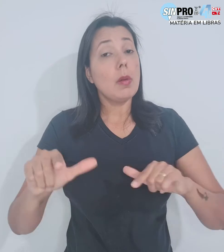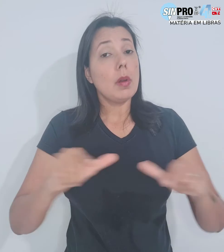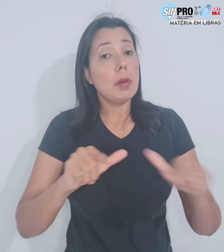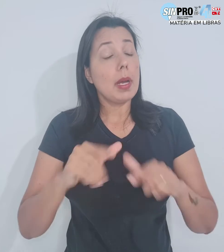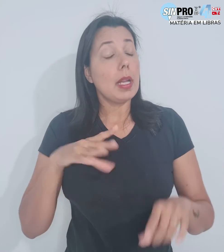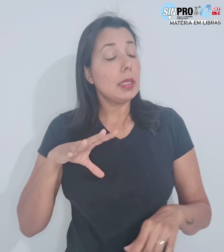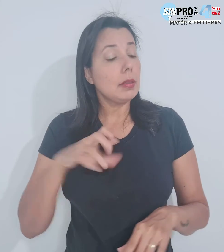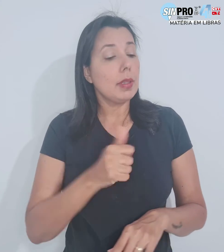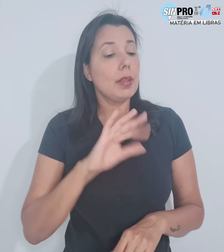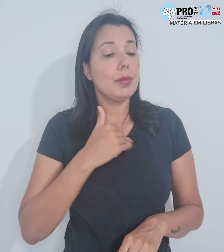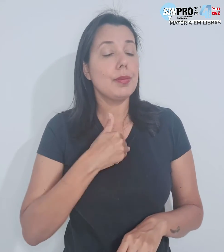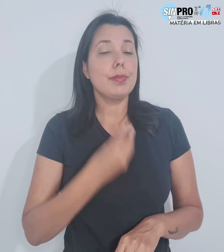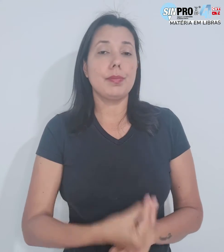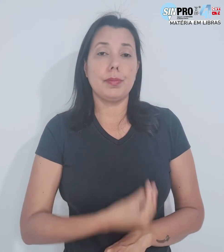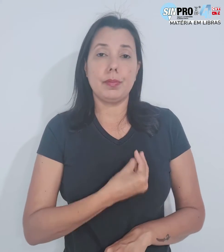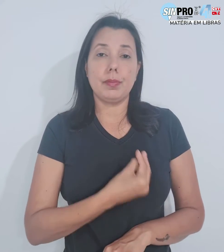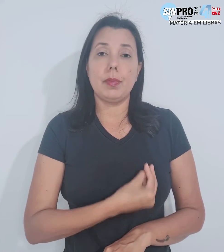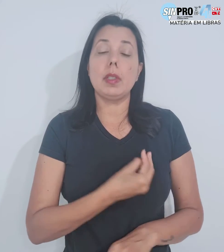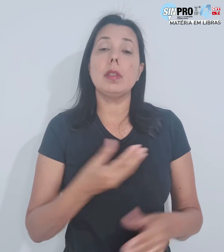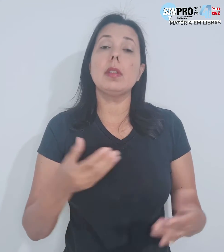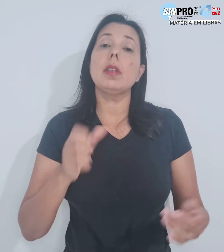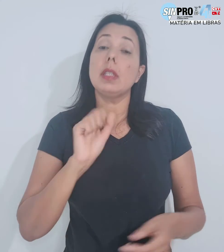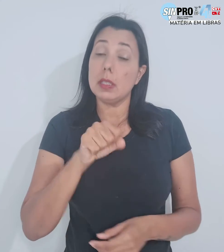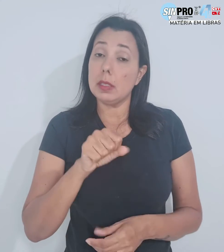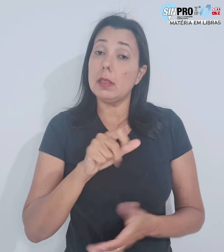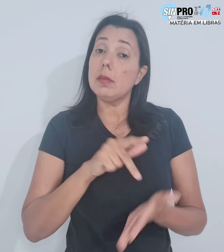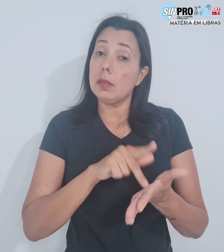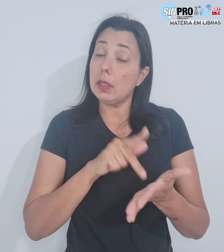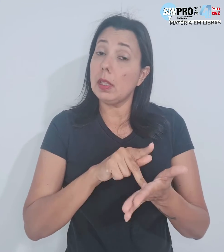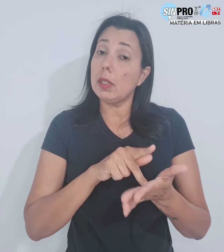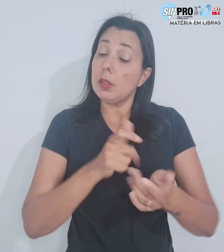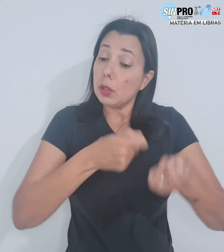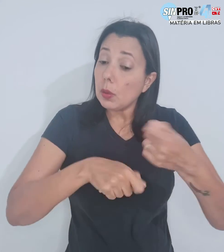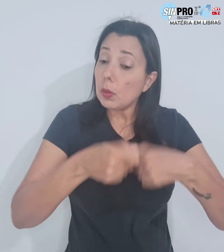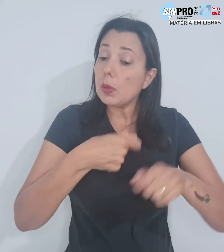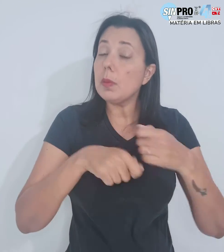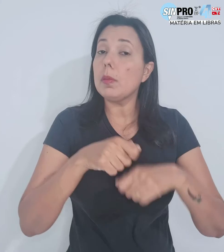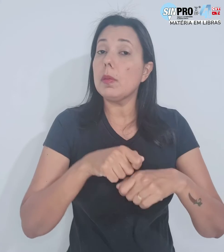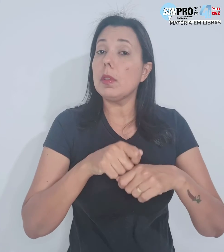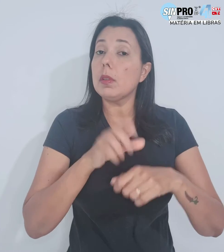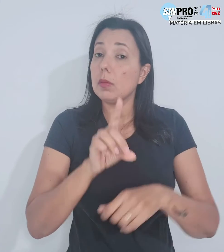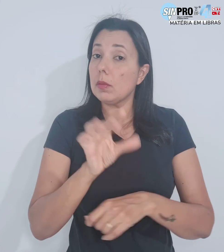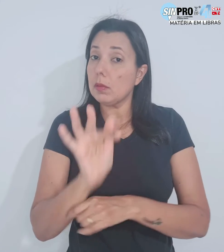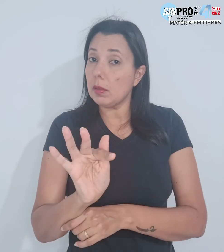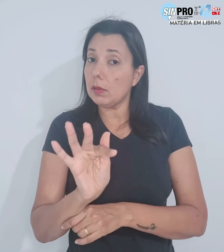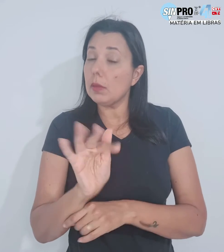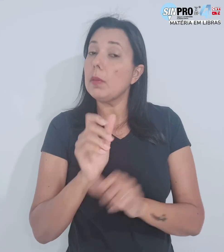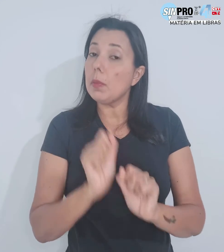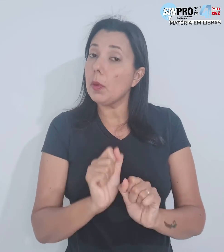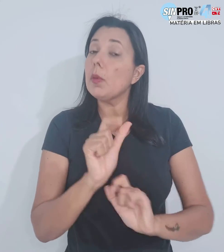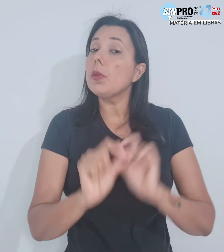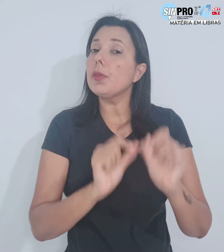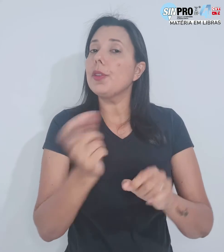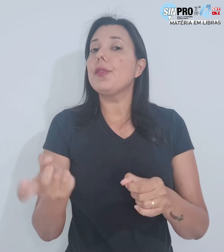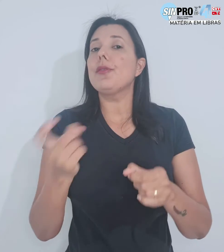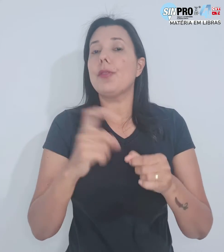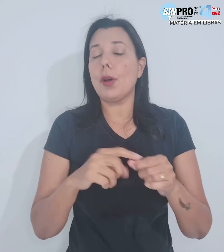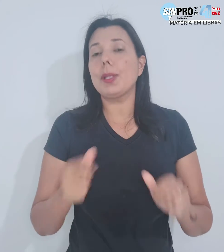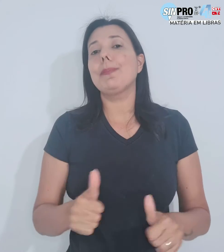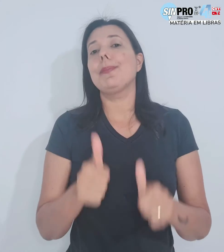ação salvará nossas vidas e, dessa forma, a economia do Distrito Federal poderá voltar